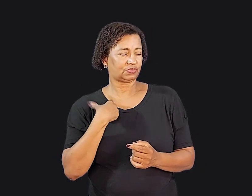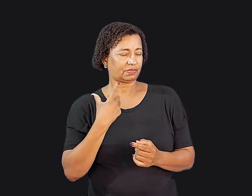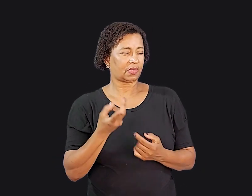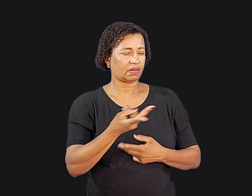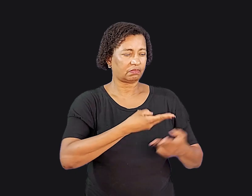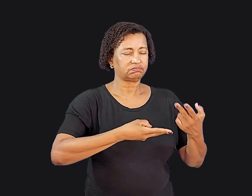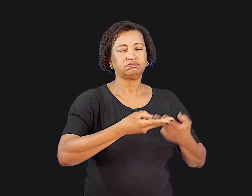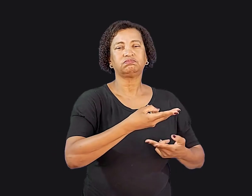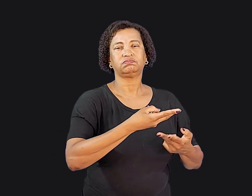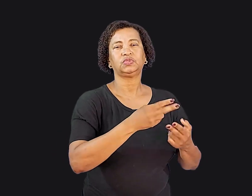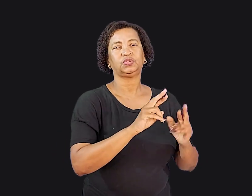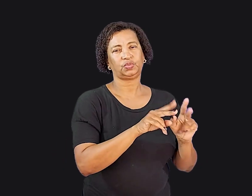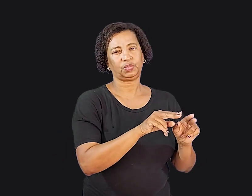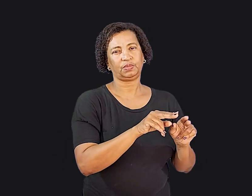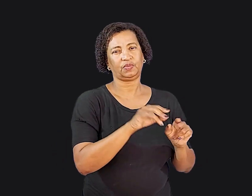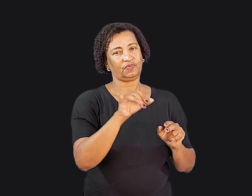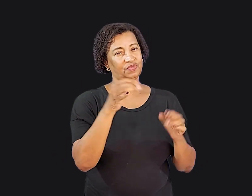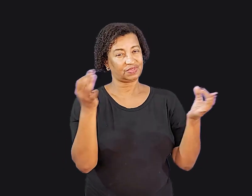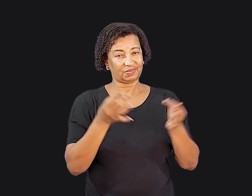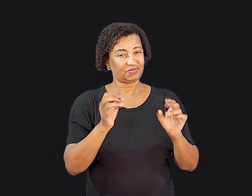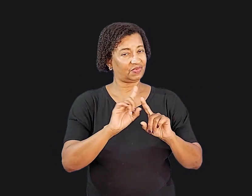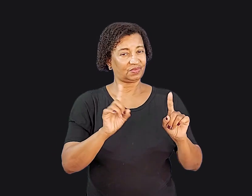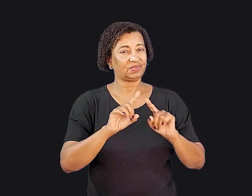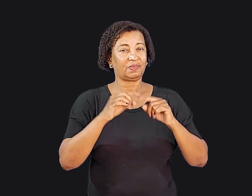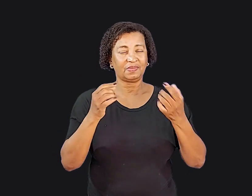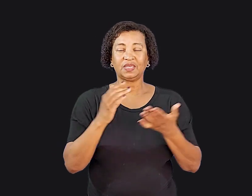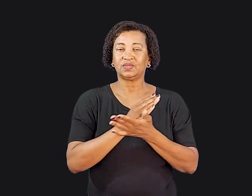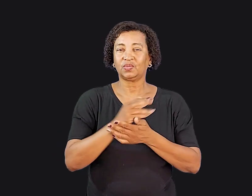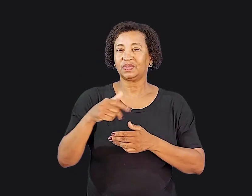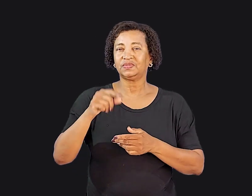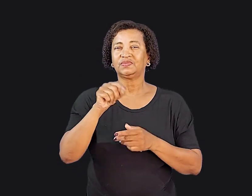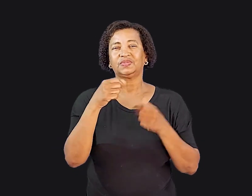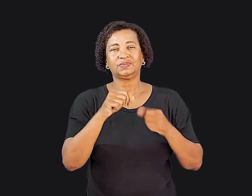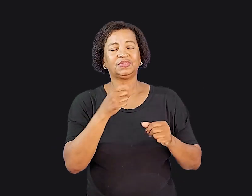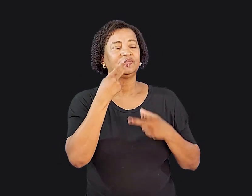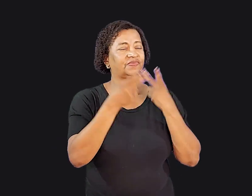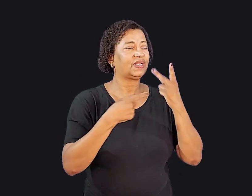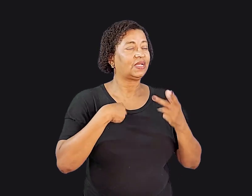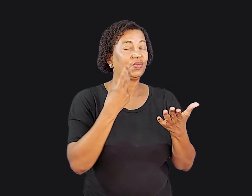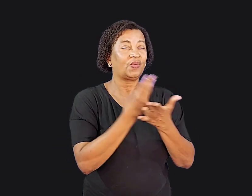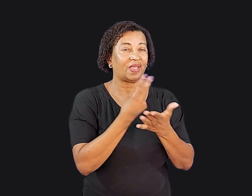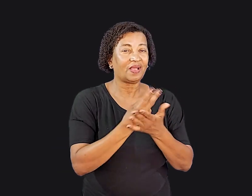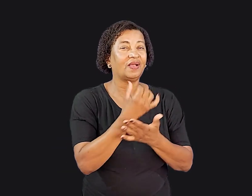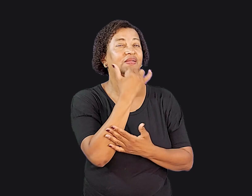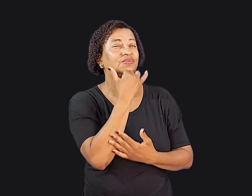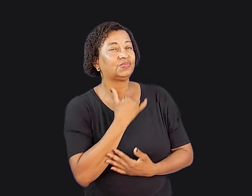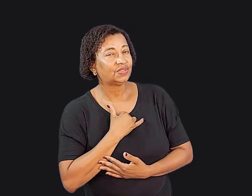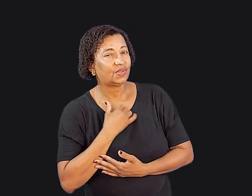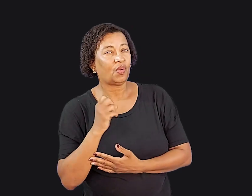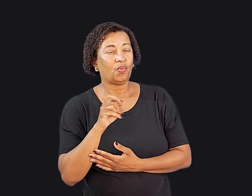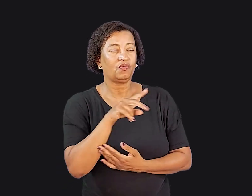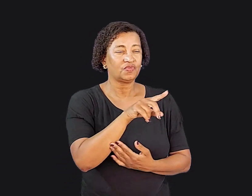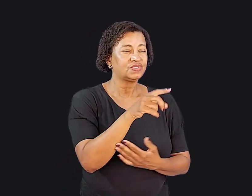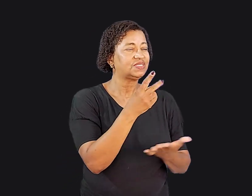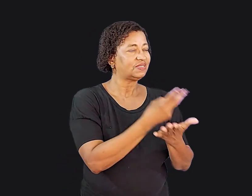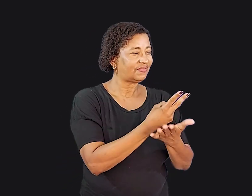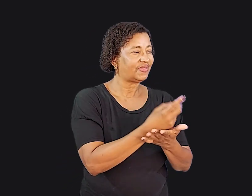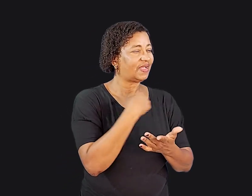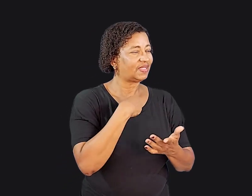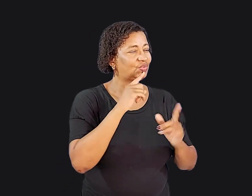perfeito, então haverá ocasiões em que você terá de dizer: "Eu estava errado, me perdoe." Ou então: "Você estava errado e me magoou, mas